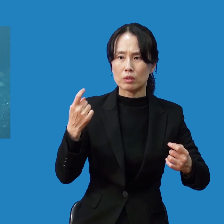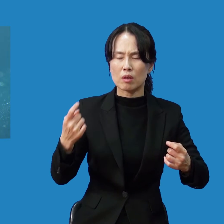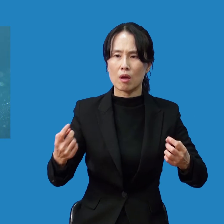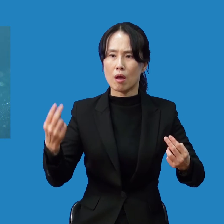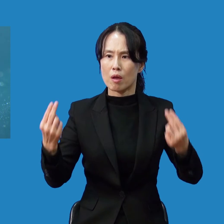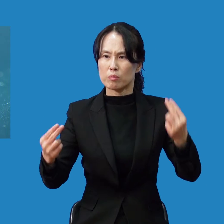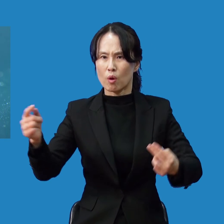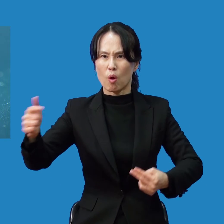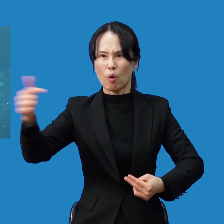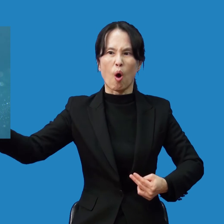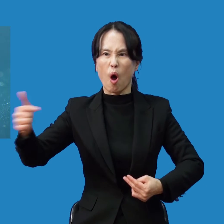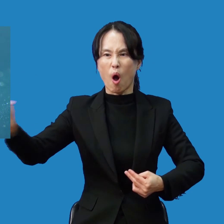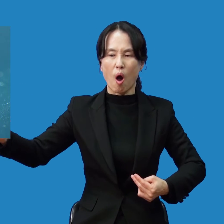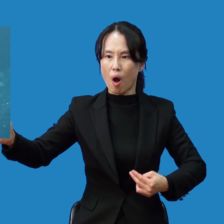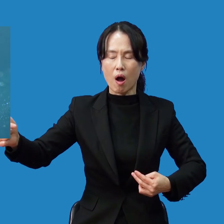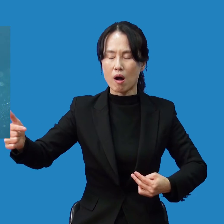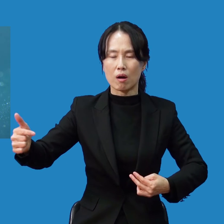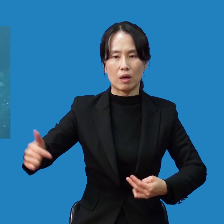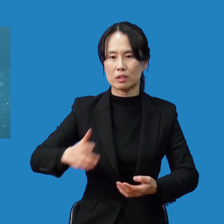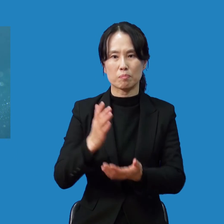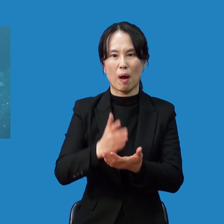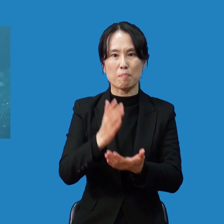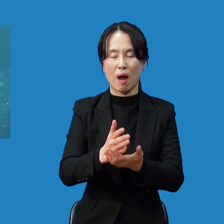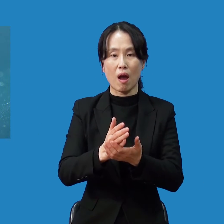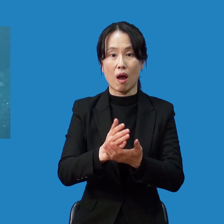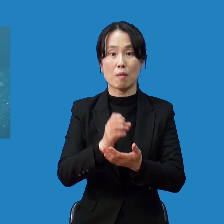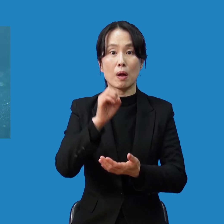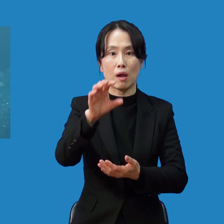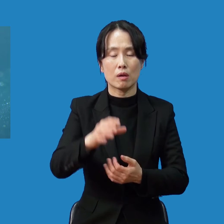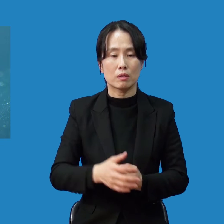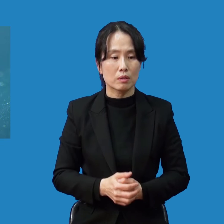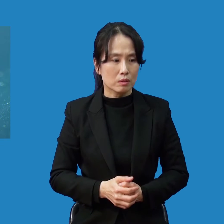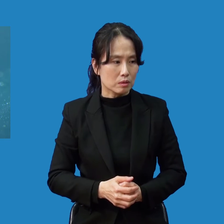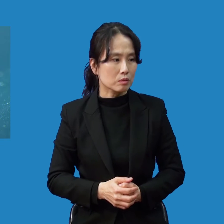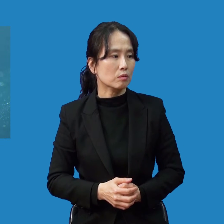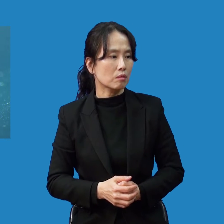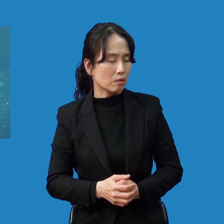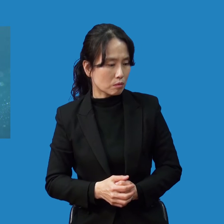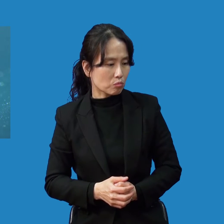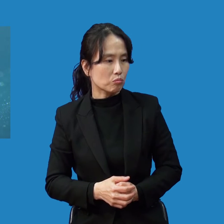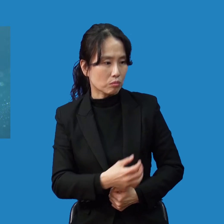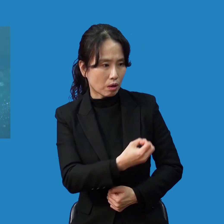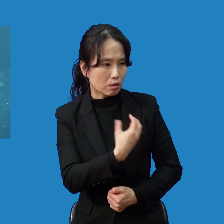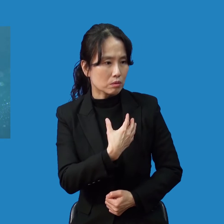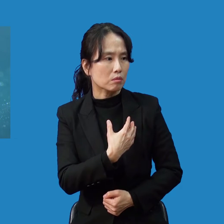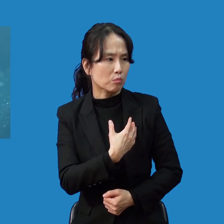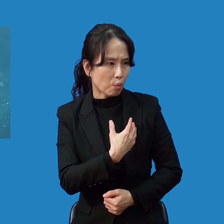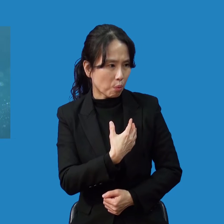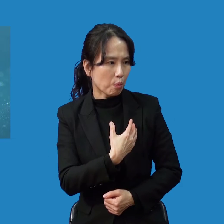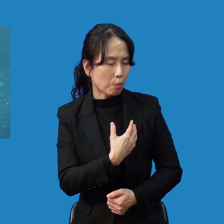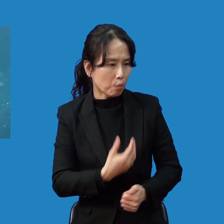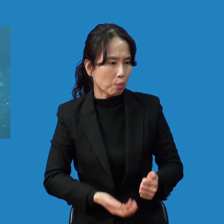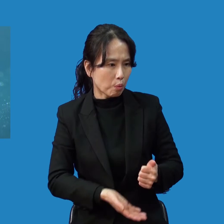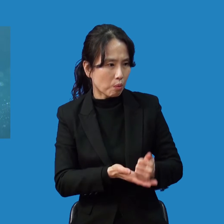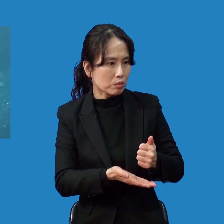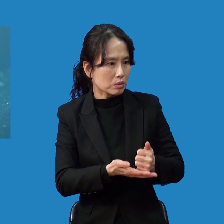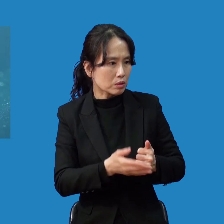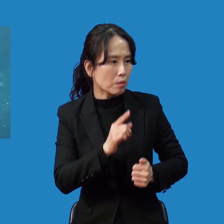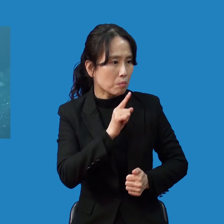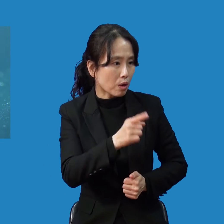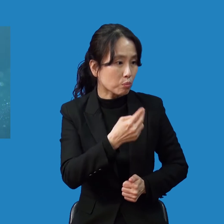막 주장을 하는데, 제가 집사님 그거 참 좋은 지적입니다, 별로 그렇게 안